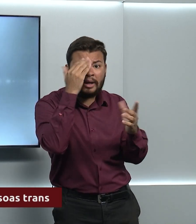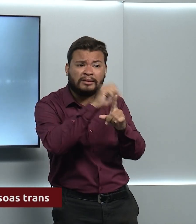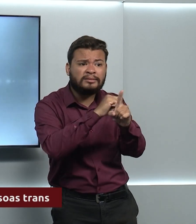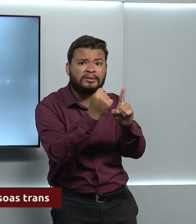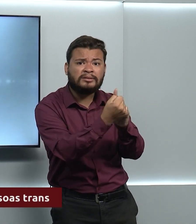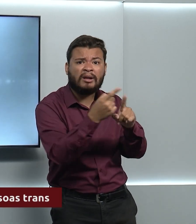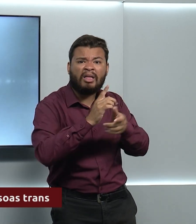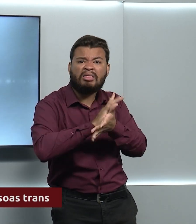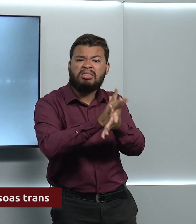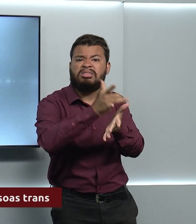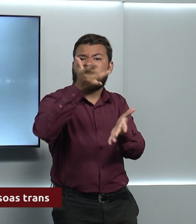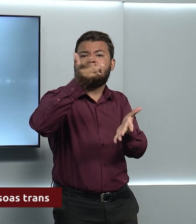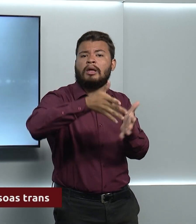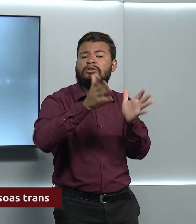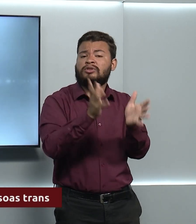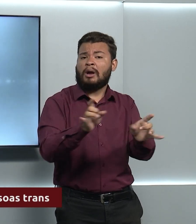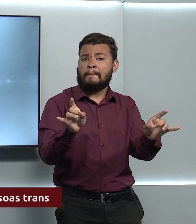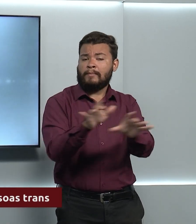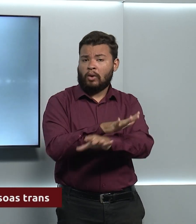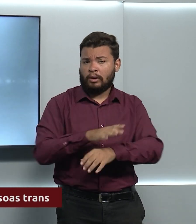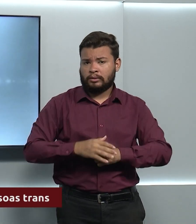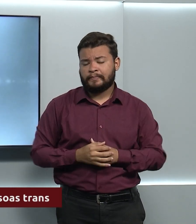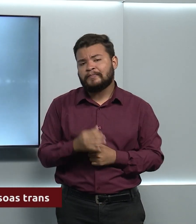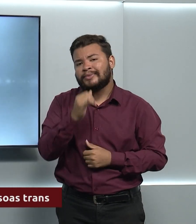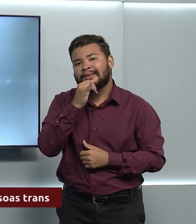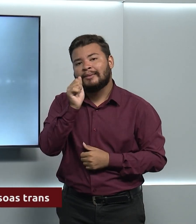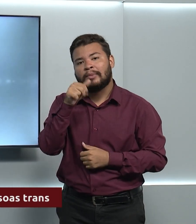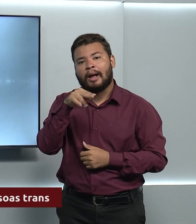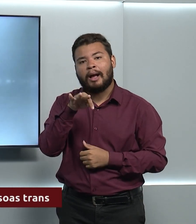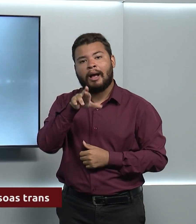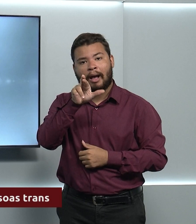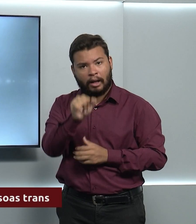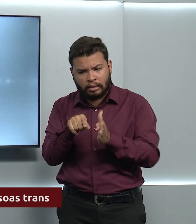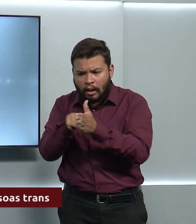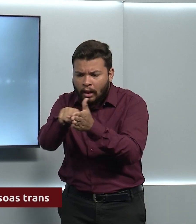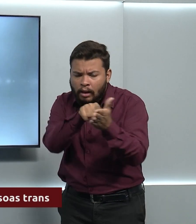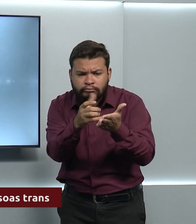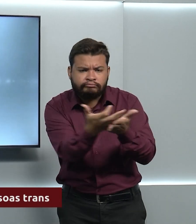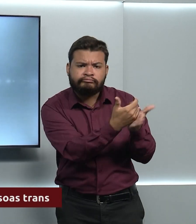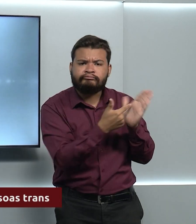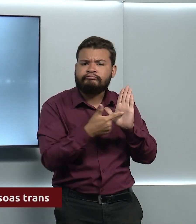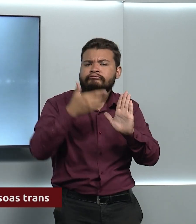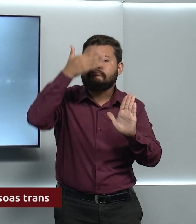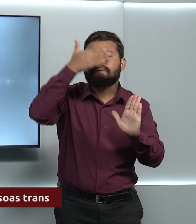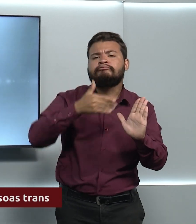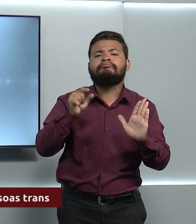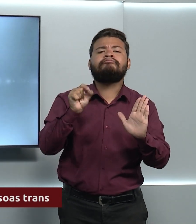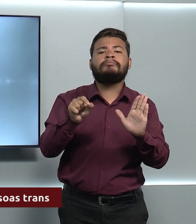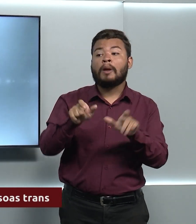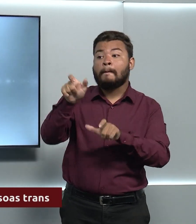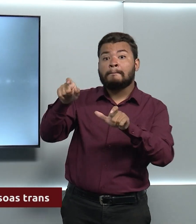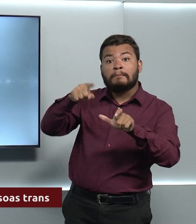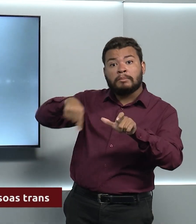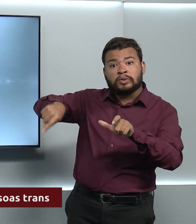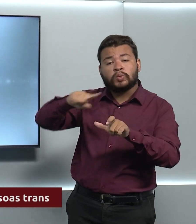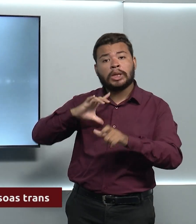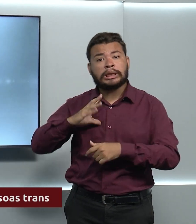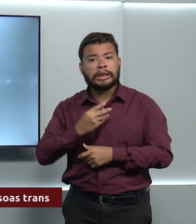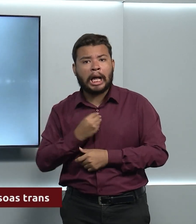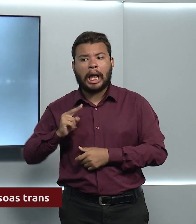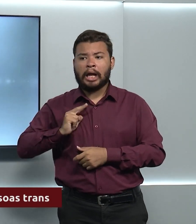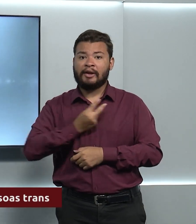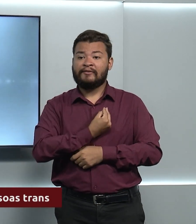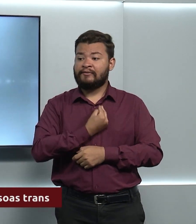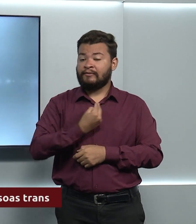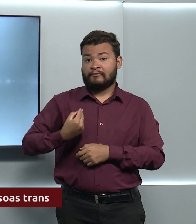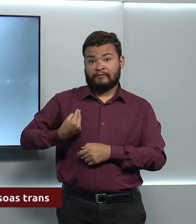discriminatória. Dados da ANTRA, por exemplo, revelam para a gente que a expectativa de vida de pessoas trans é de